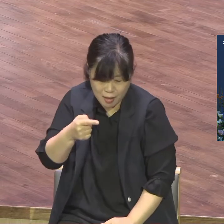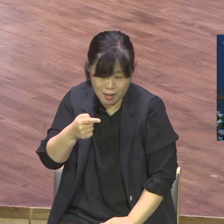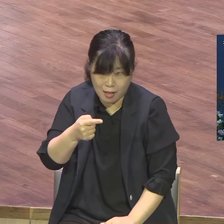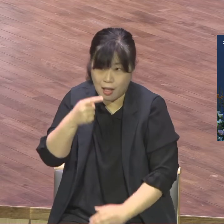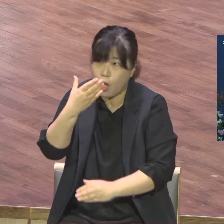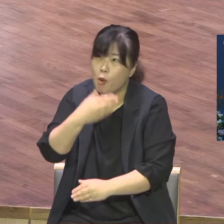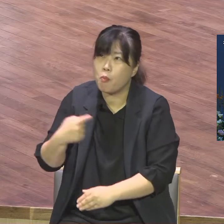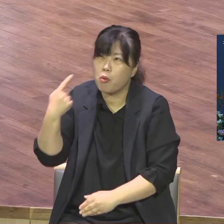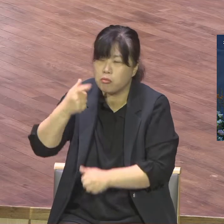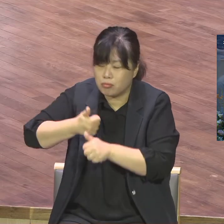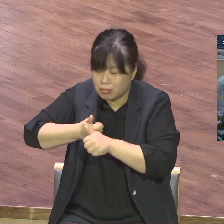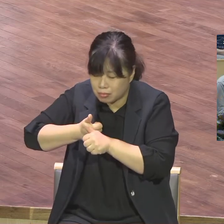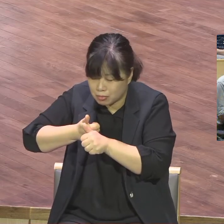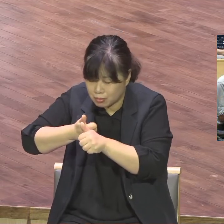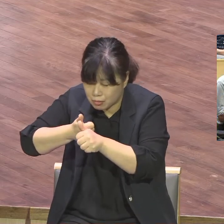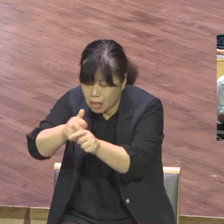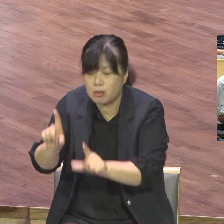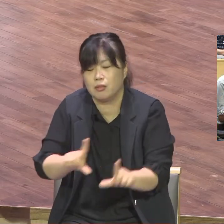이것이 여러분 돼야 돼요.